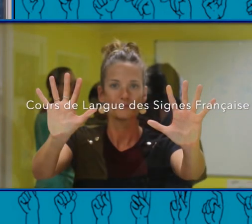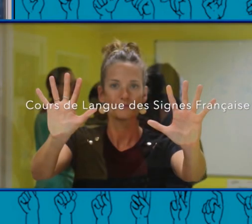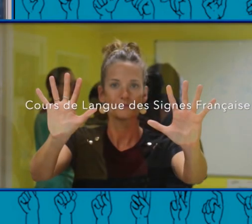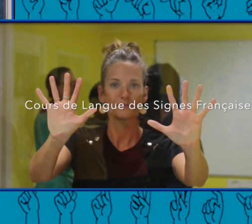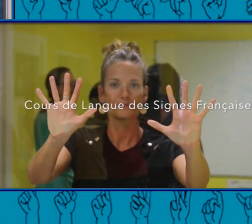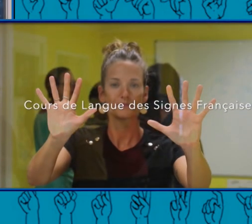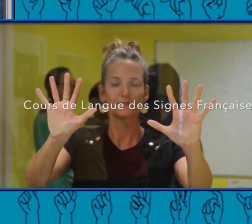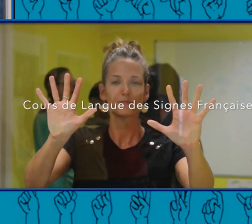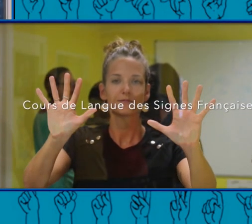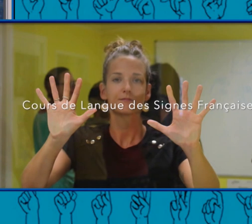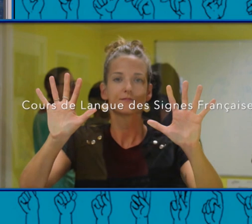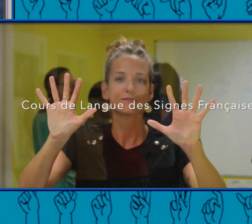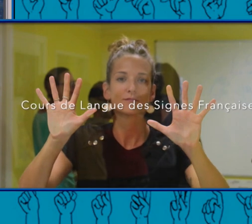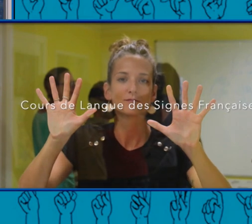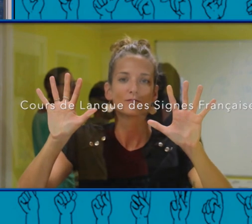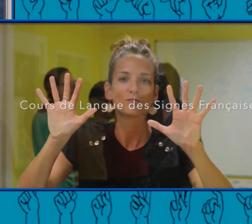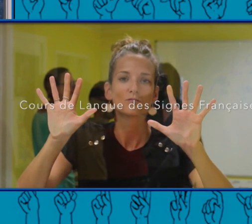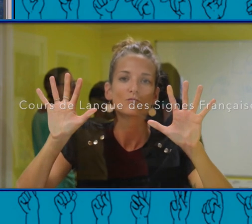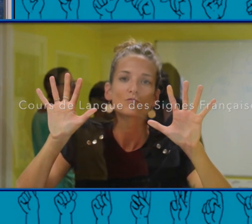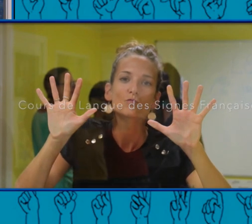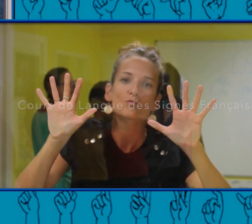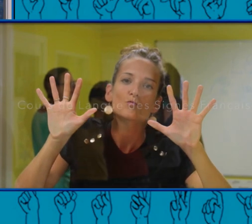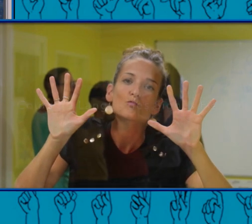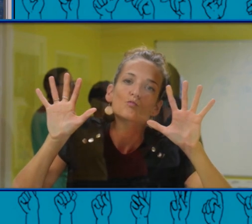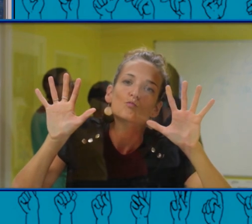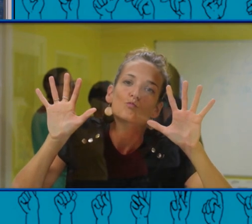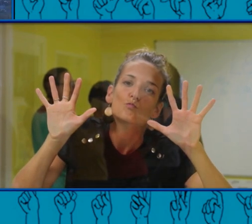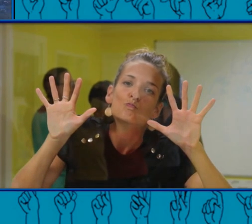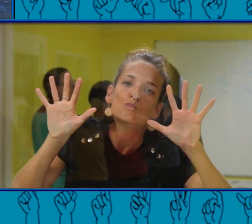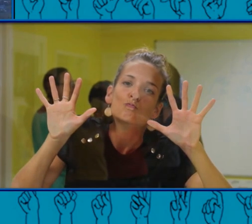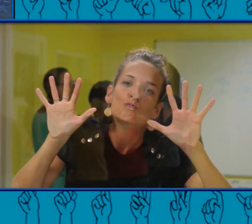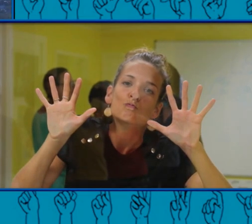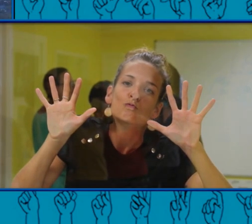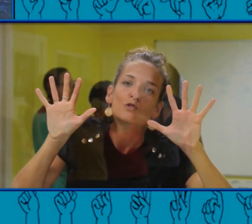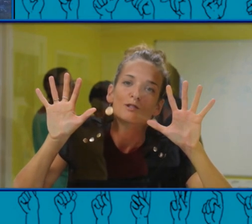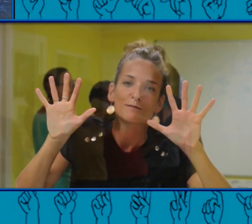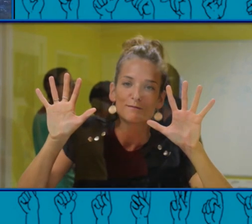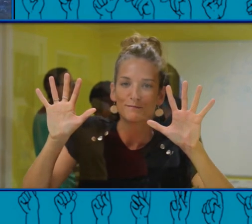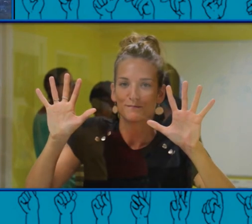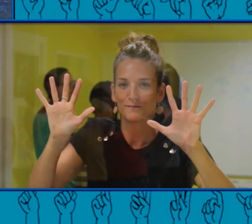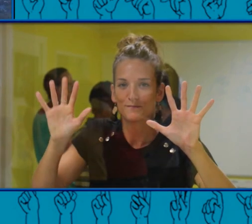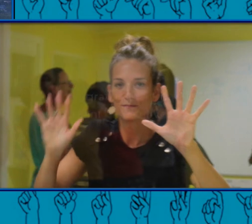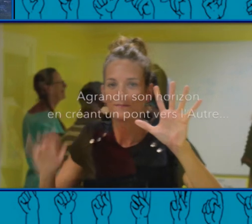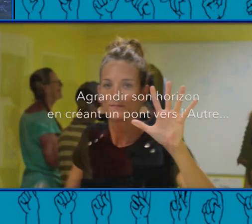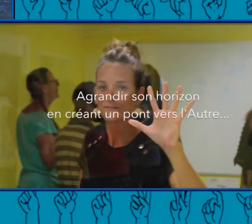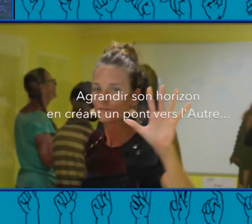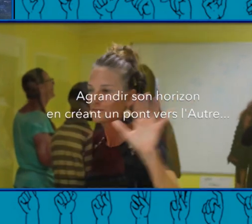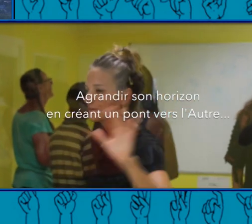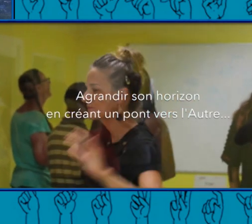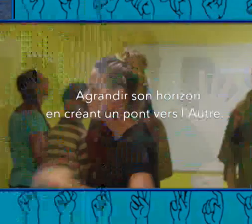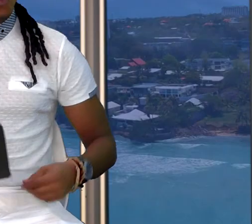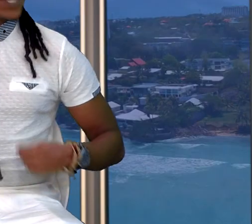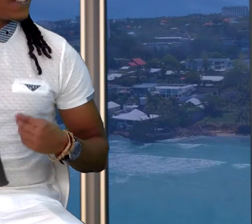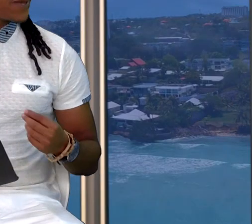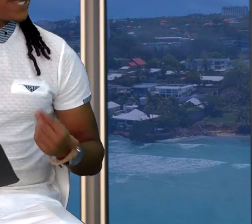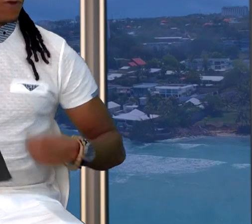du CERAC et de se dire mais qu'est-ce qui se passe derrière ? Alors, comment ça va se passer ? Une fois que ça va être visualisé justement par les professionnels, ça sera donc le 2 février,